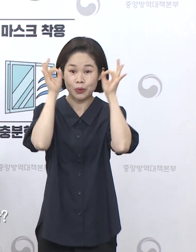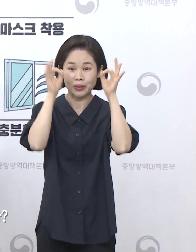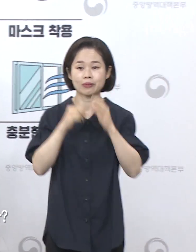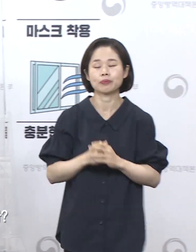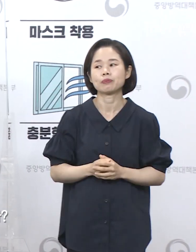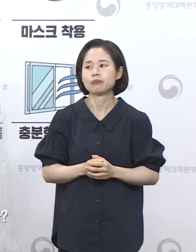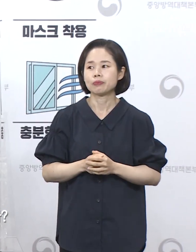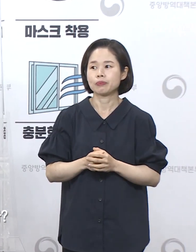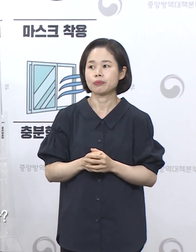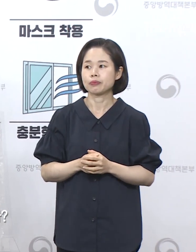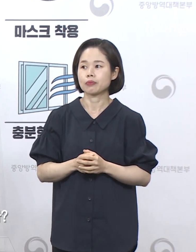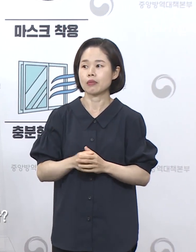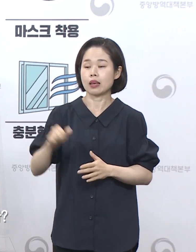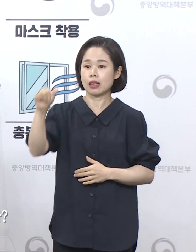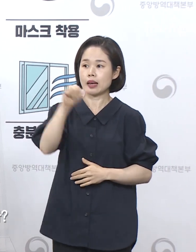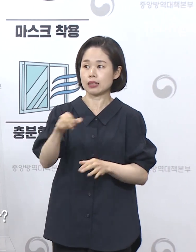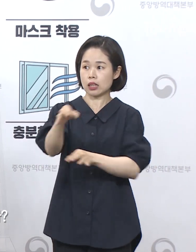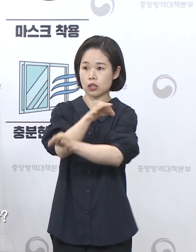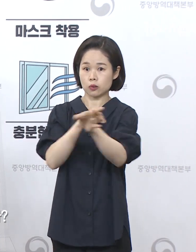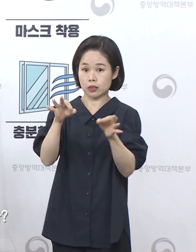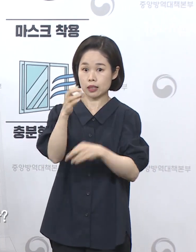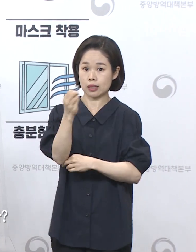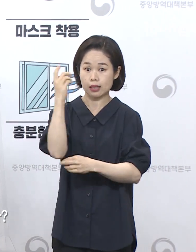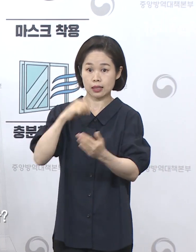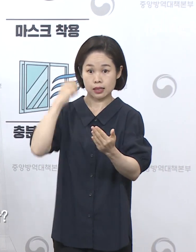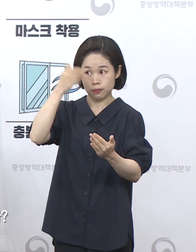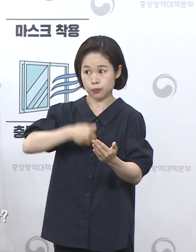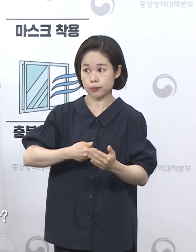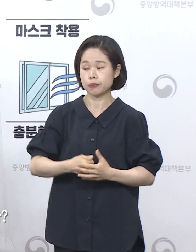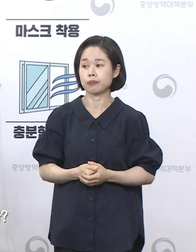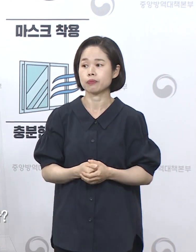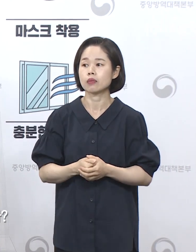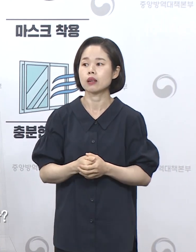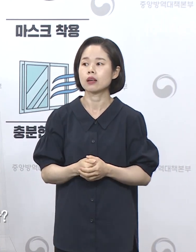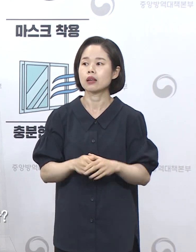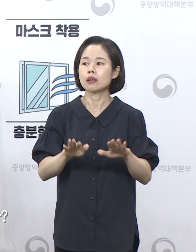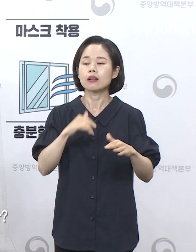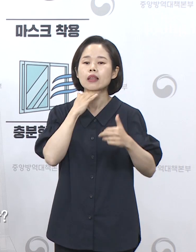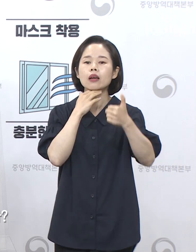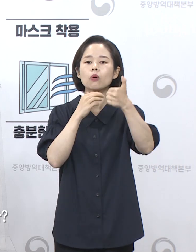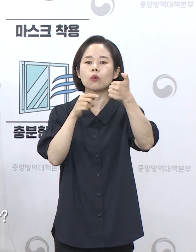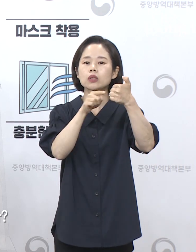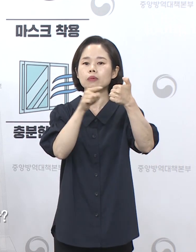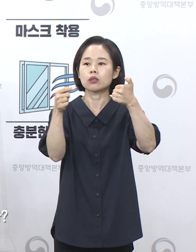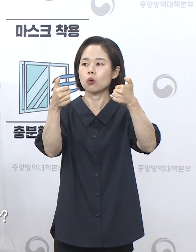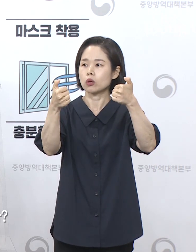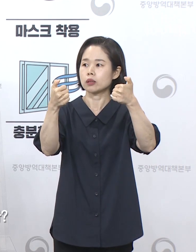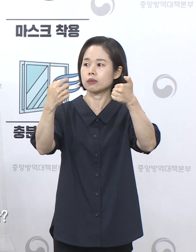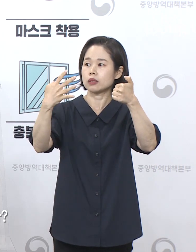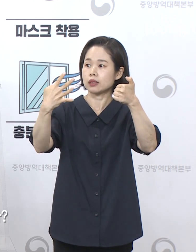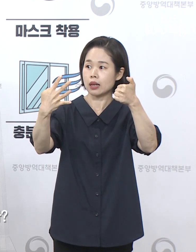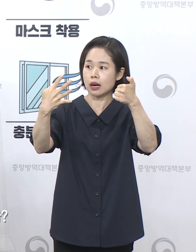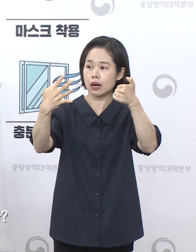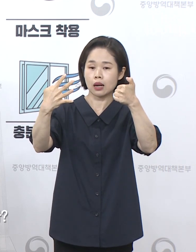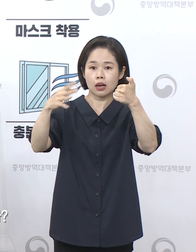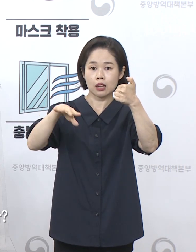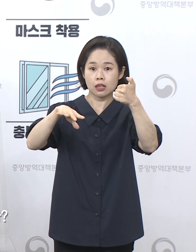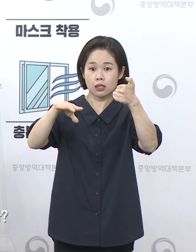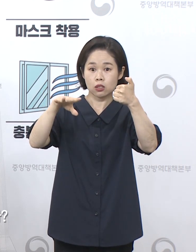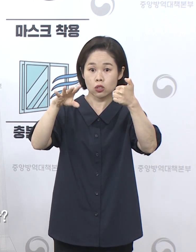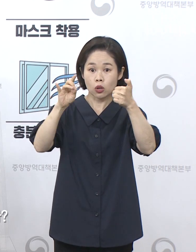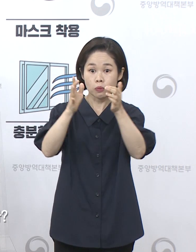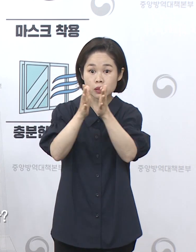드립니다. 아시아경제 김지희 기자님, 이번 50에서 54세에 첫 적용이 된